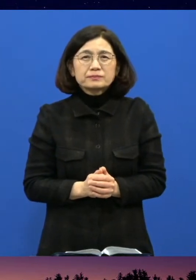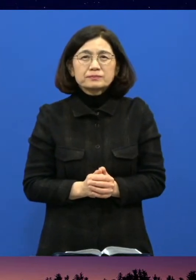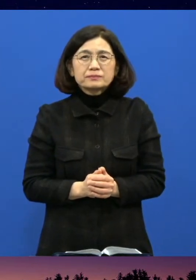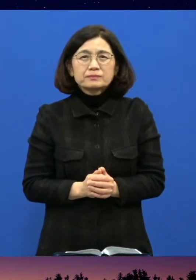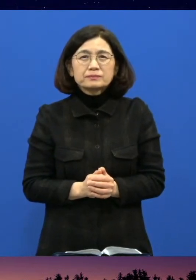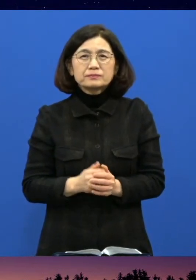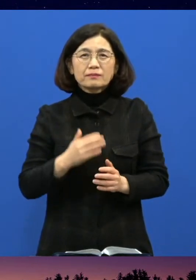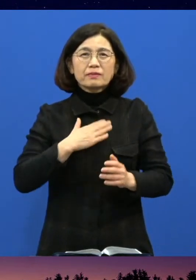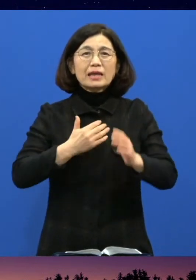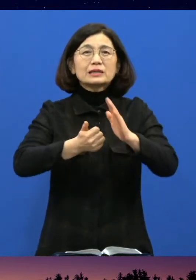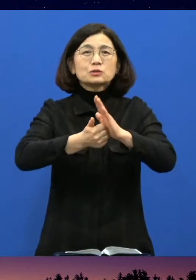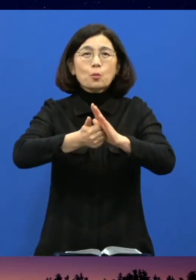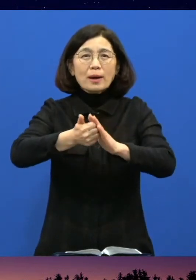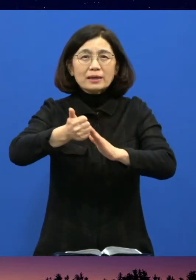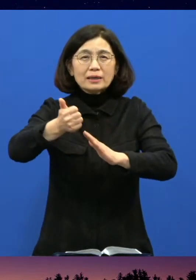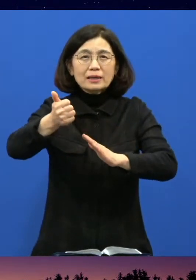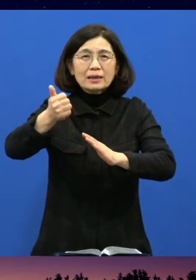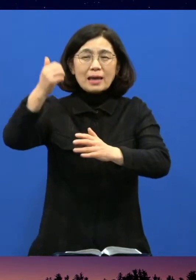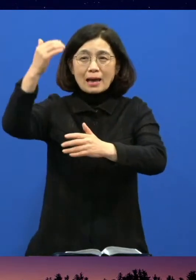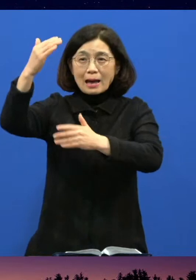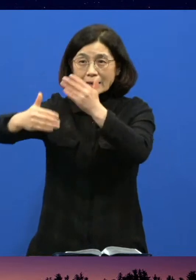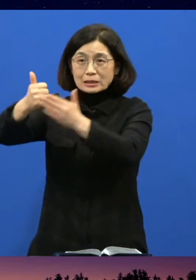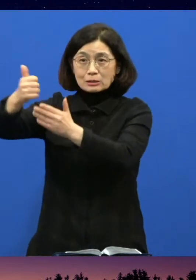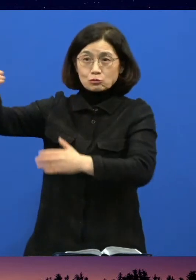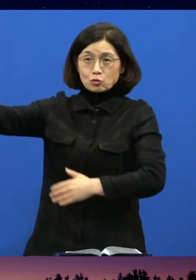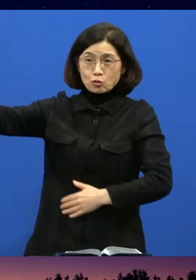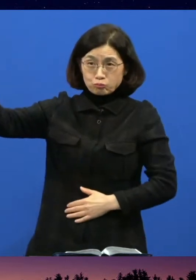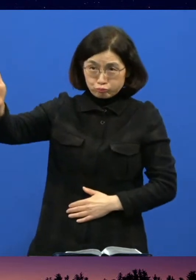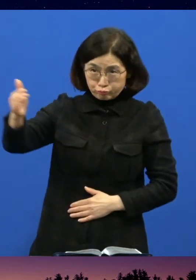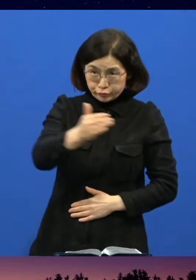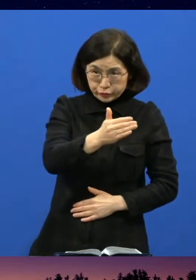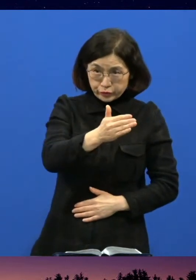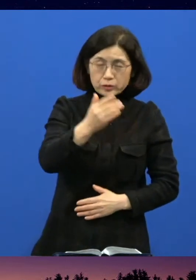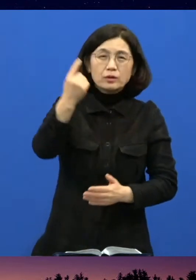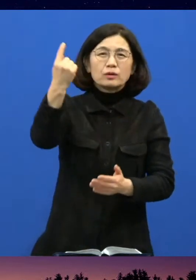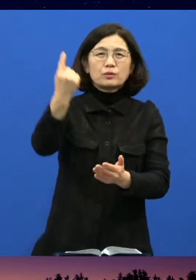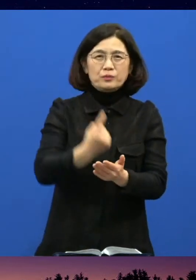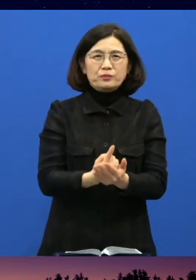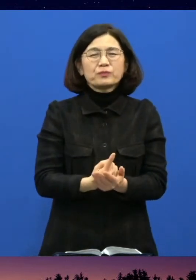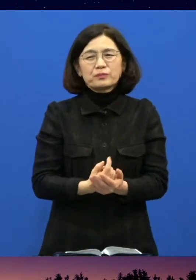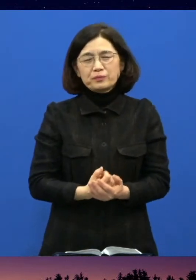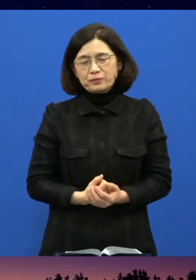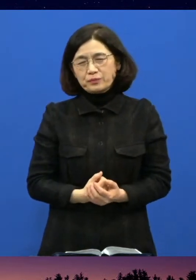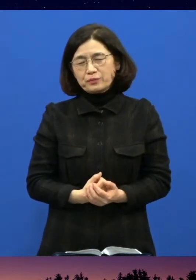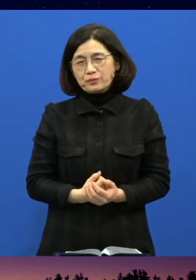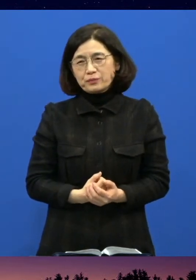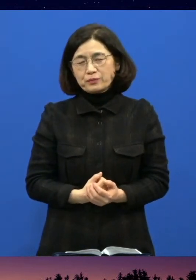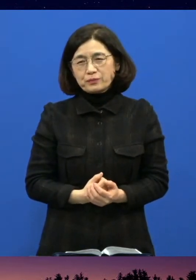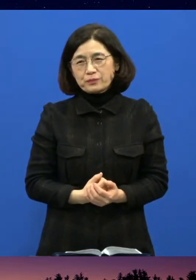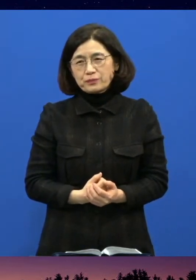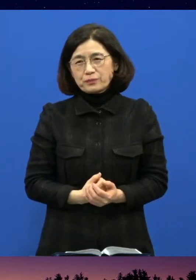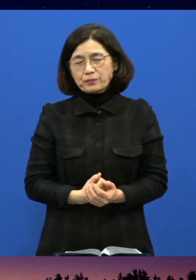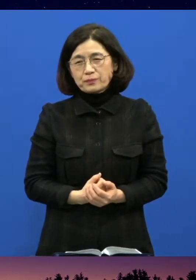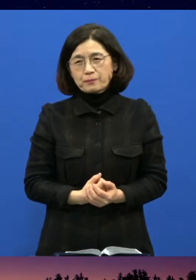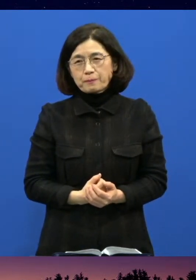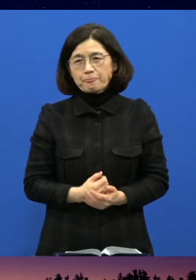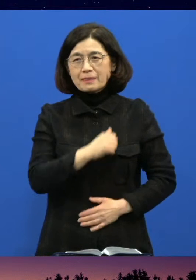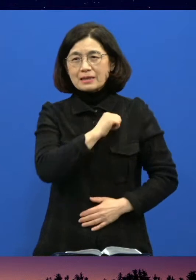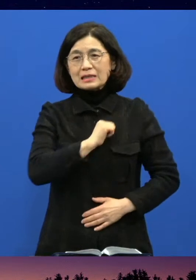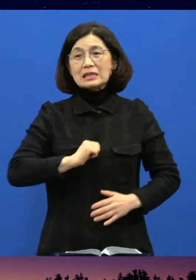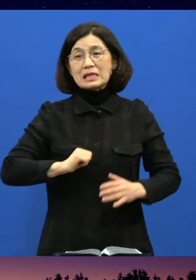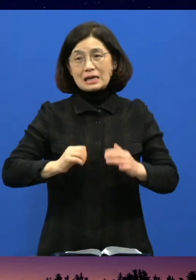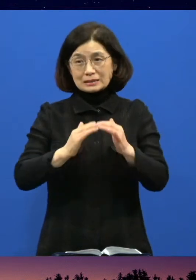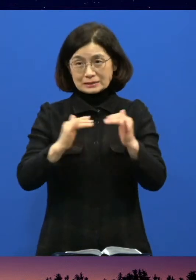물론 나의 소망이 그로부터, 오직 그로부터 나오는도다. 그러니까 여러분, 인내하는